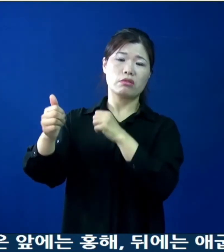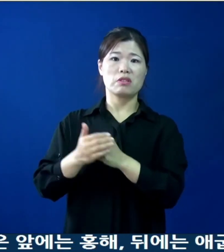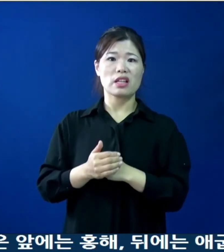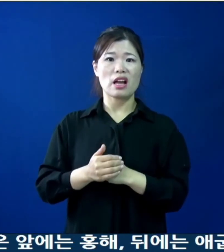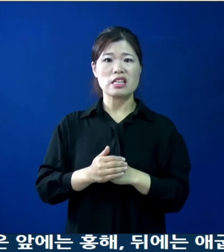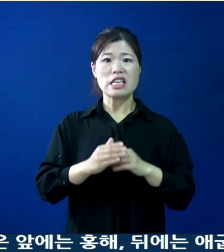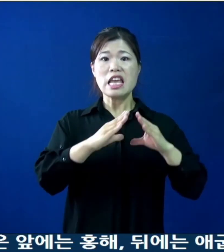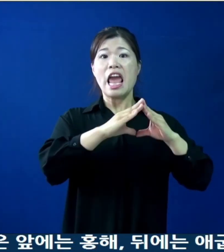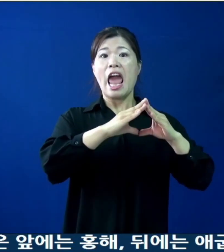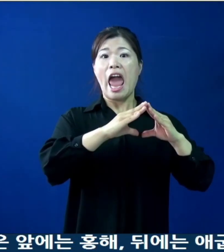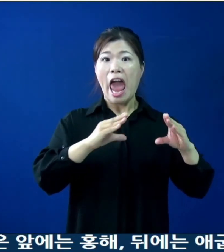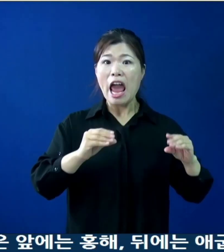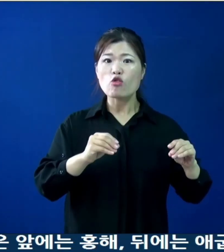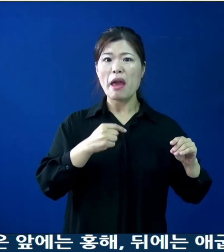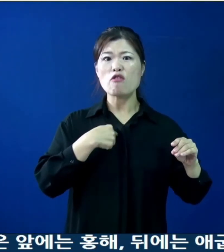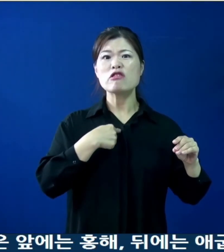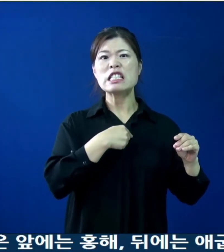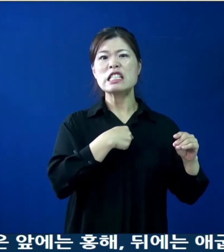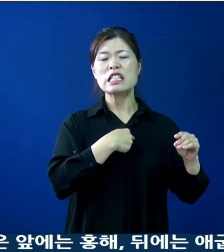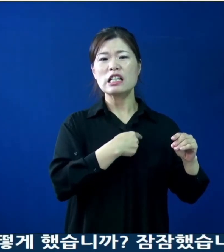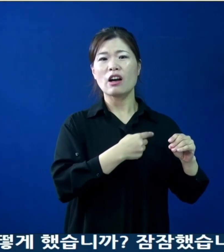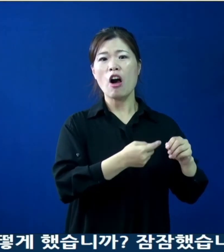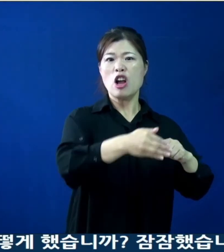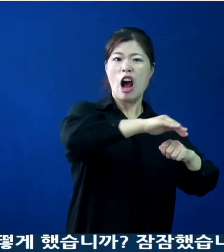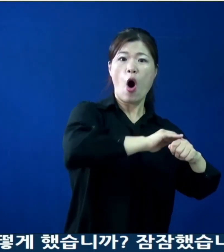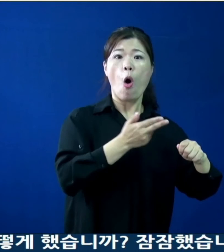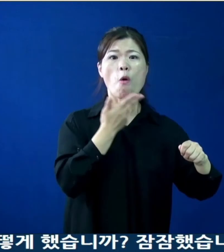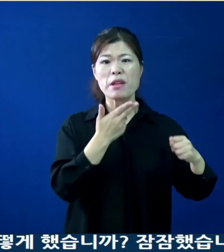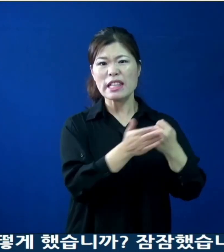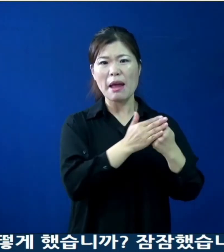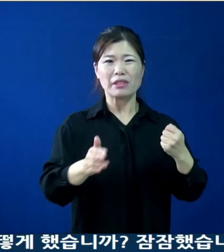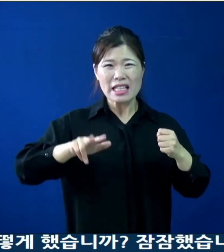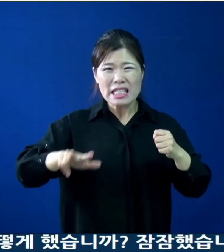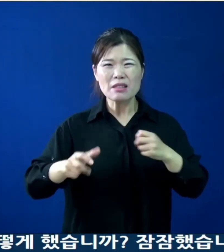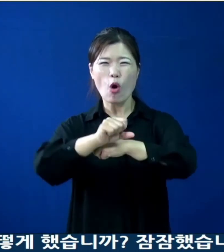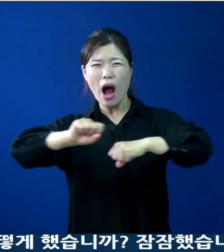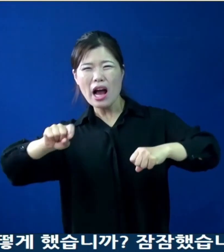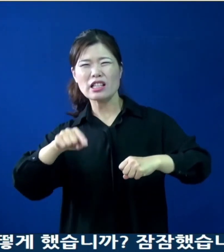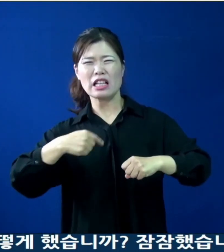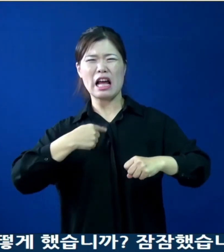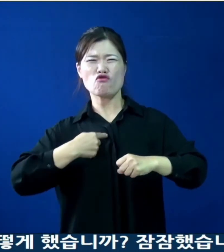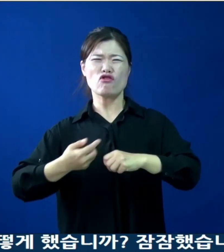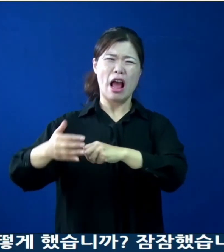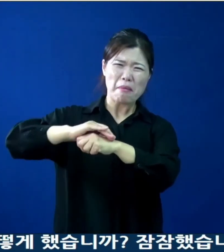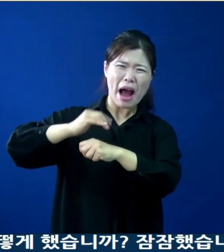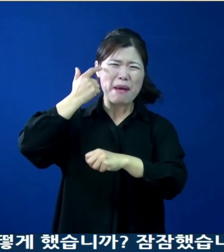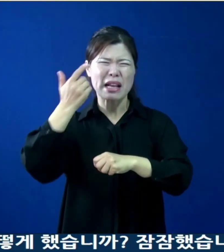애굽에 매장지가 없어서 우리를 이리고 데리러 나와서 여기서 매장시키려 하십니까? 아니,